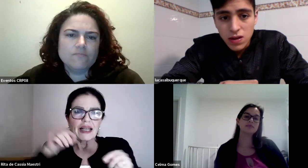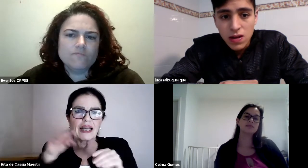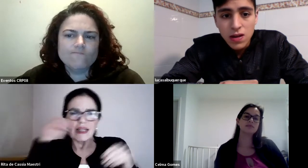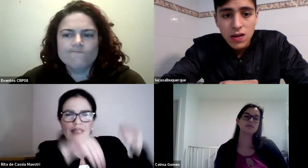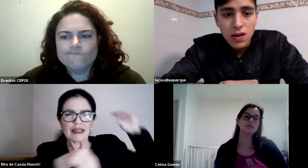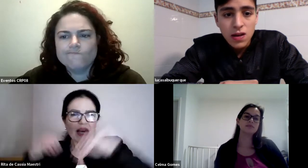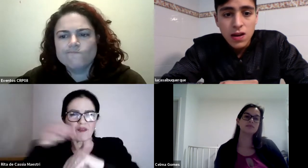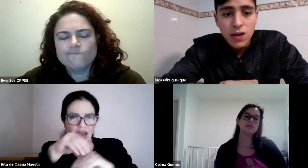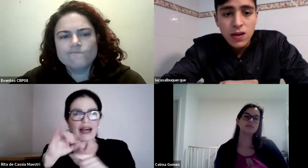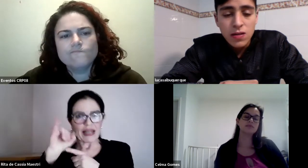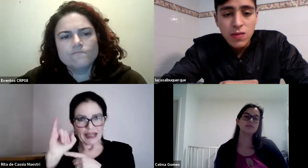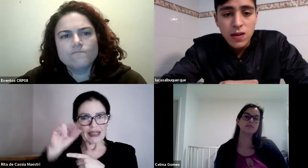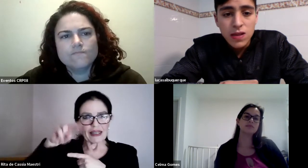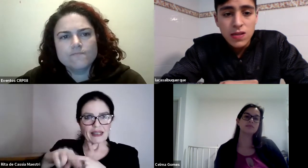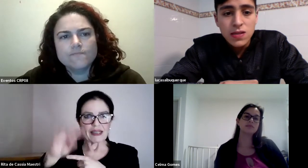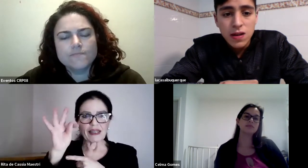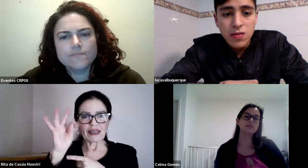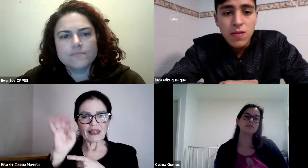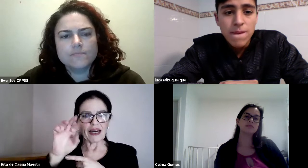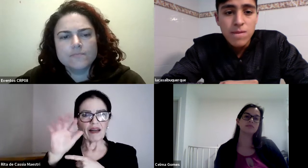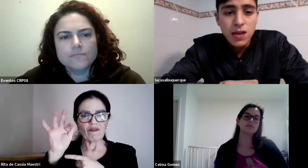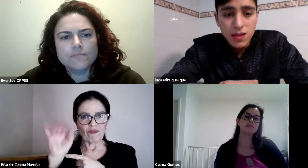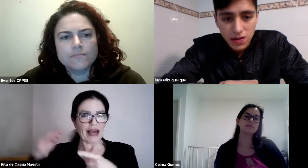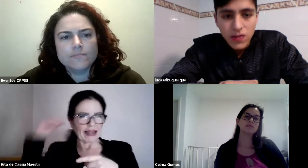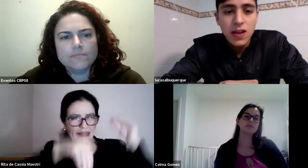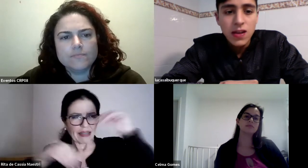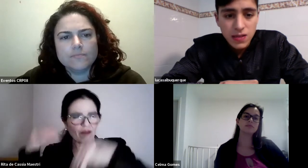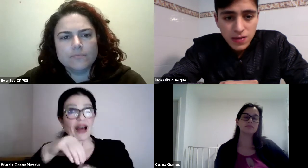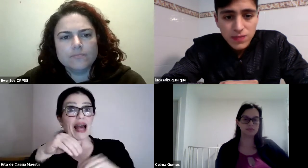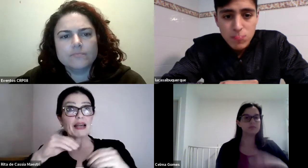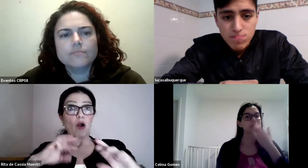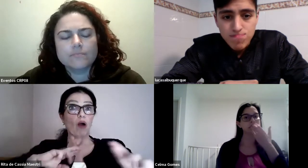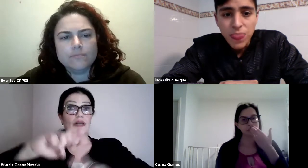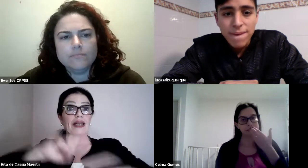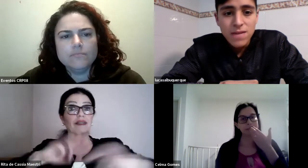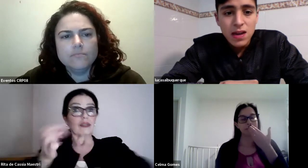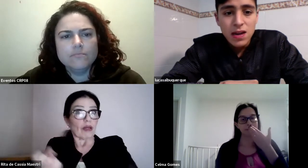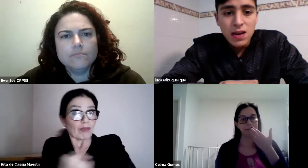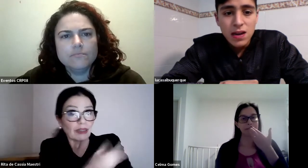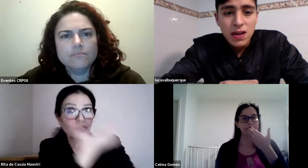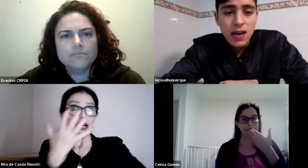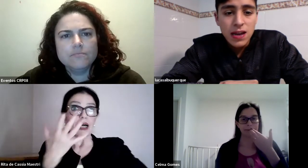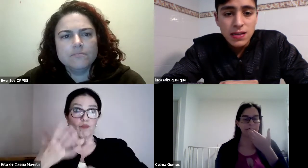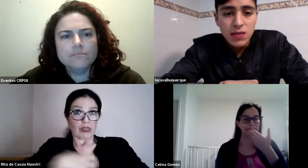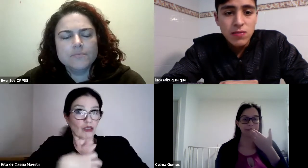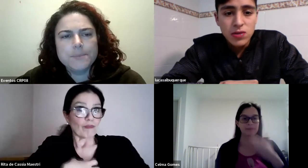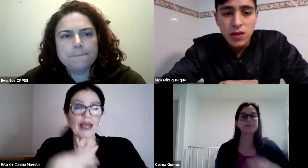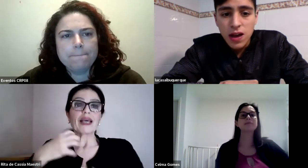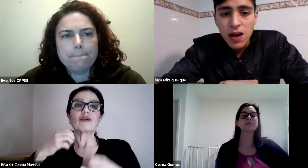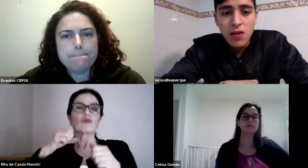contexto, né? Acaba criando uma limitação, uma interferência na